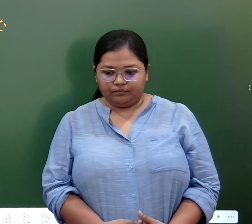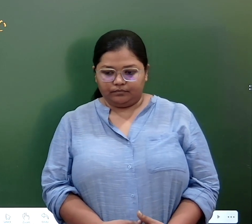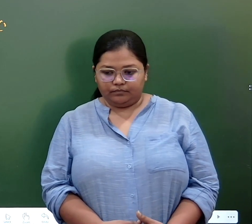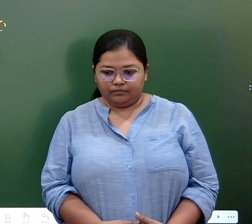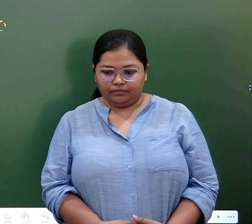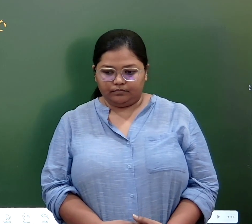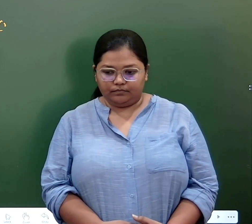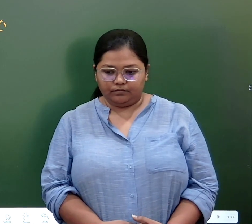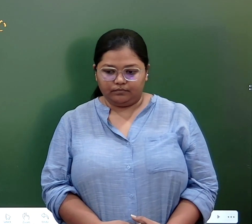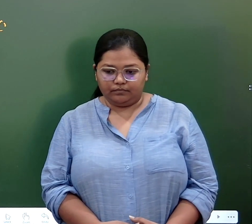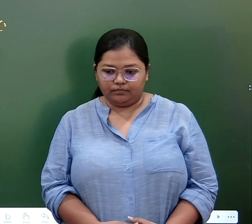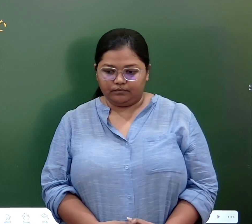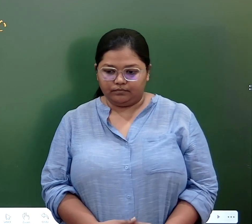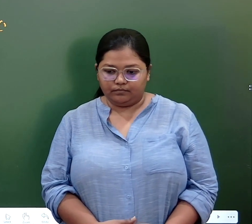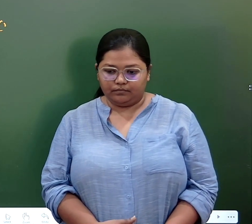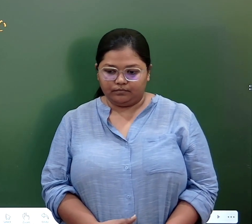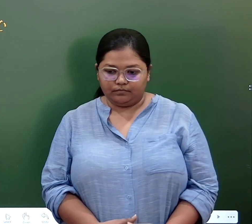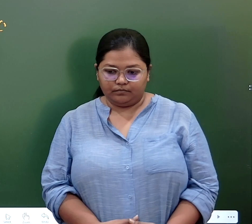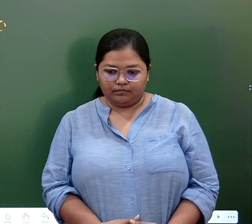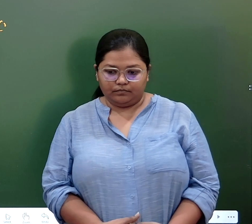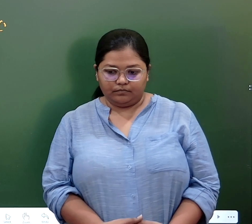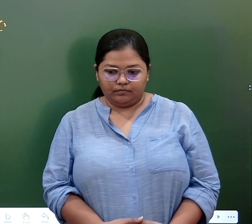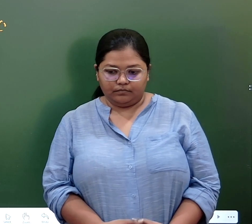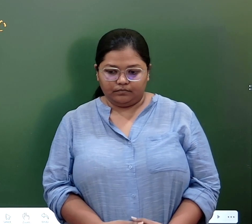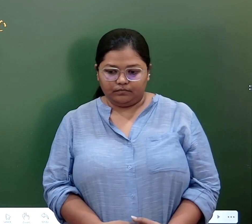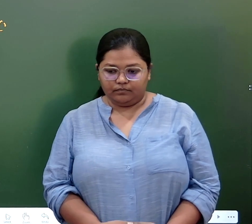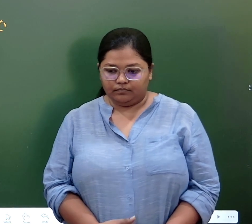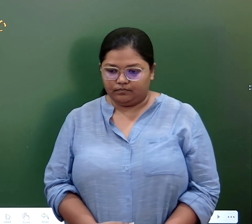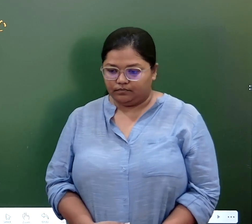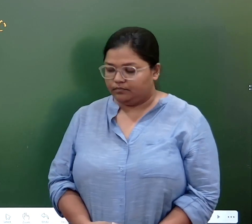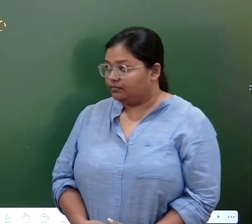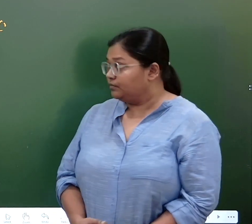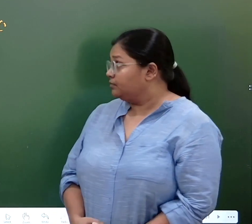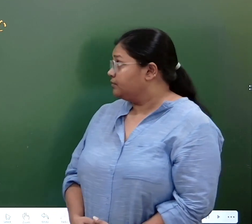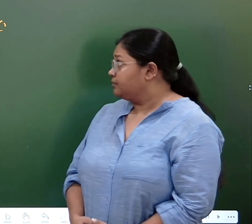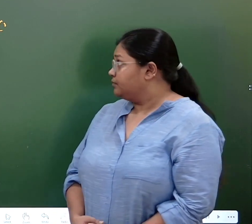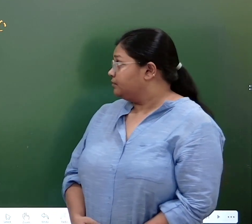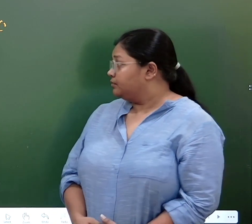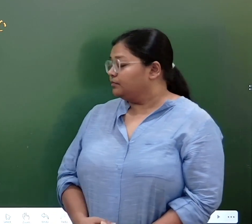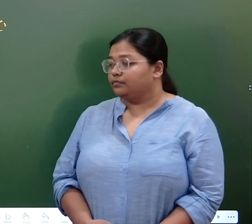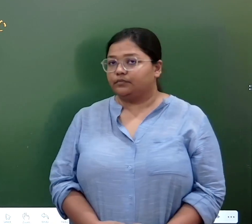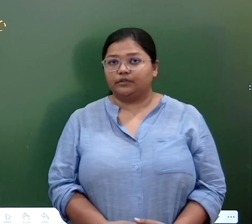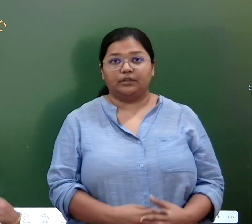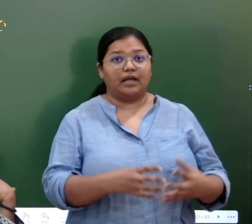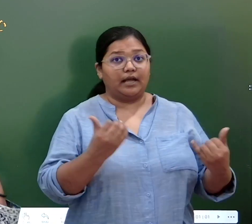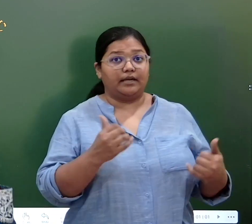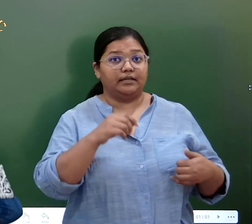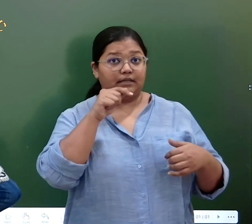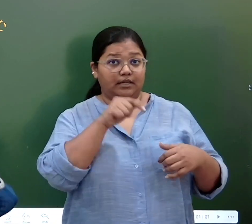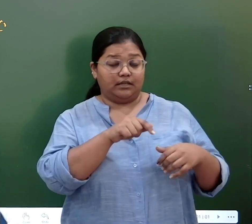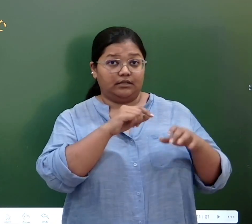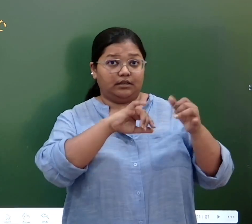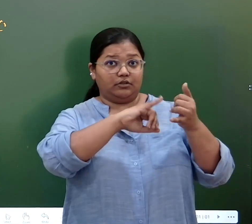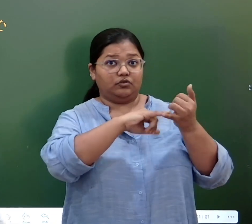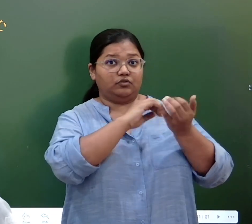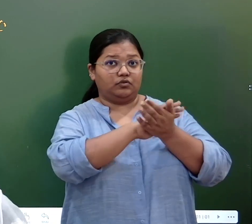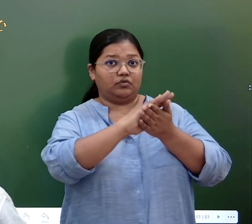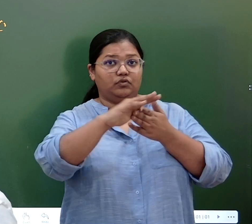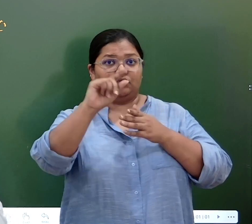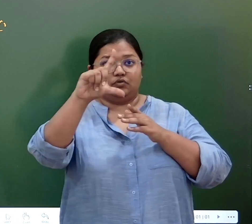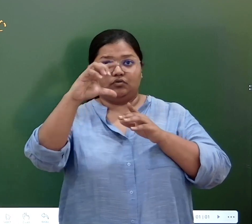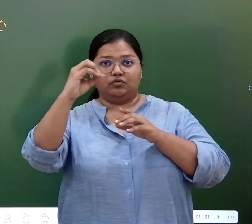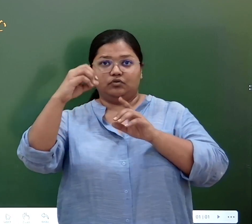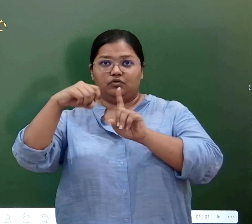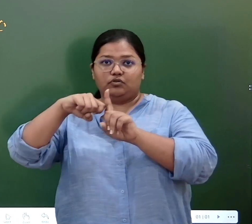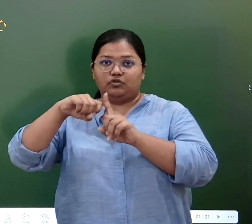अभंग, अभंग के नाम से जाना जाता है, ठीक। तो ये थे संत ज्ञानेश्वर जी का, उनके जो फेमस